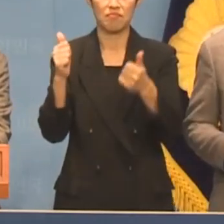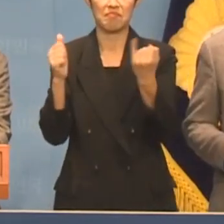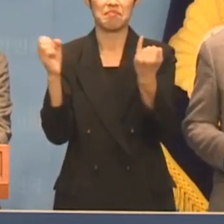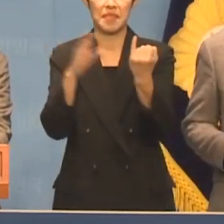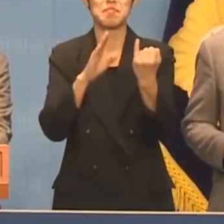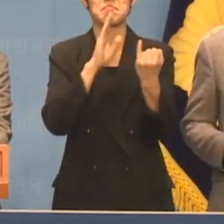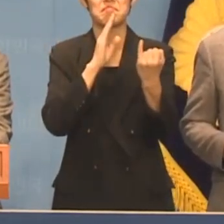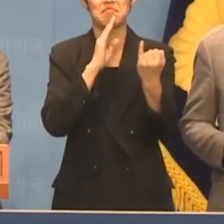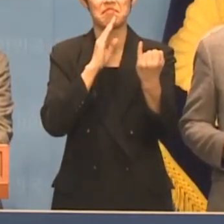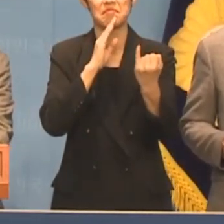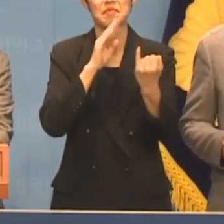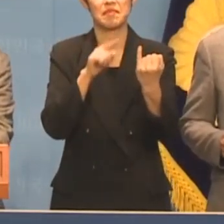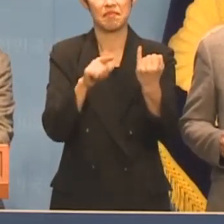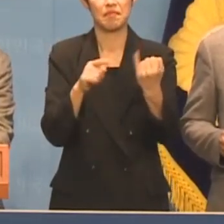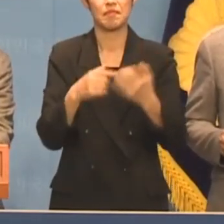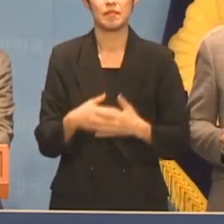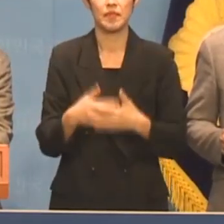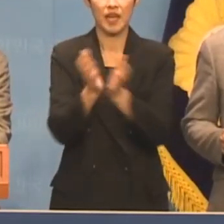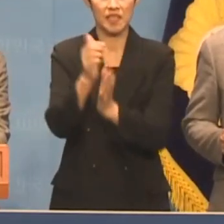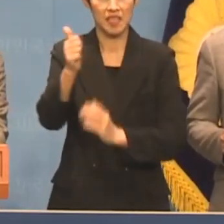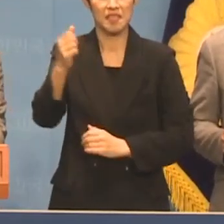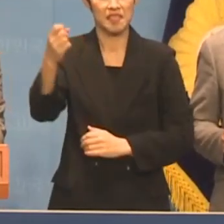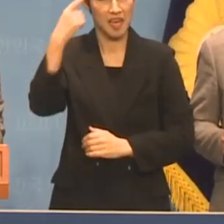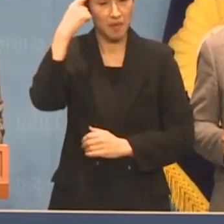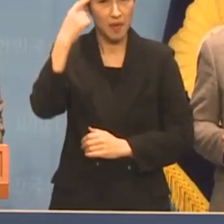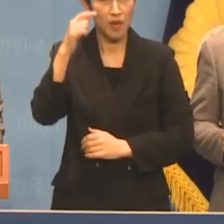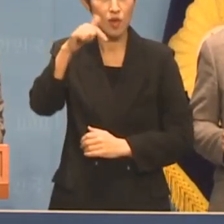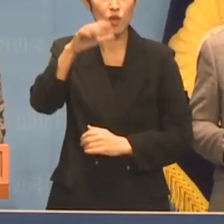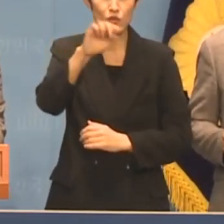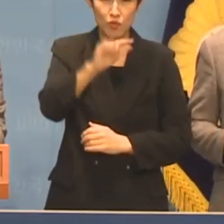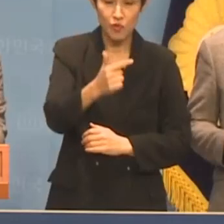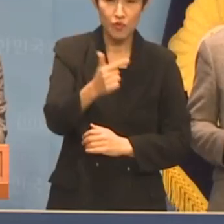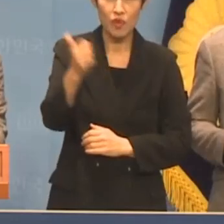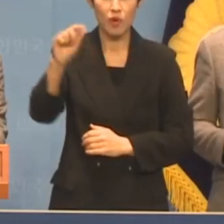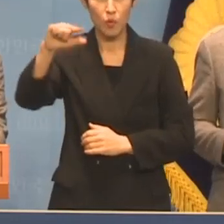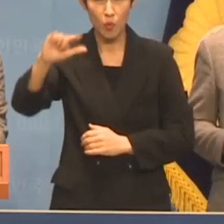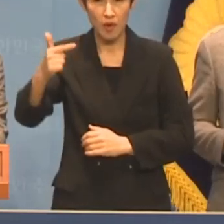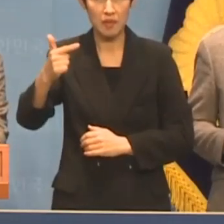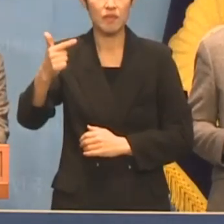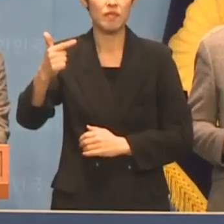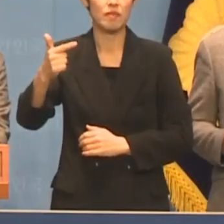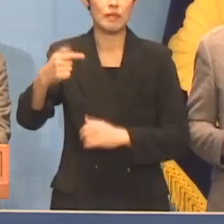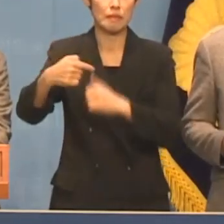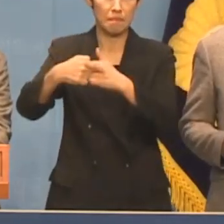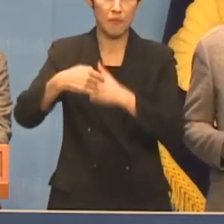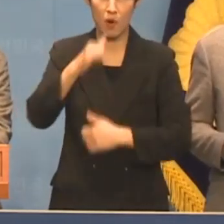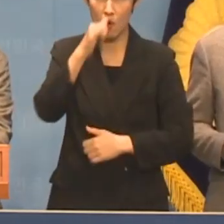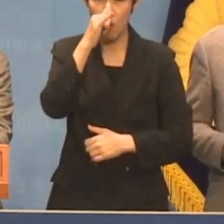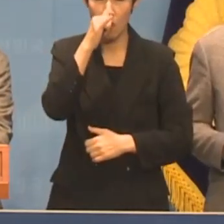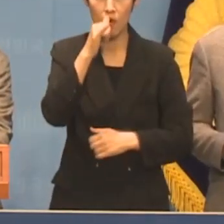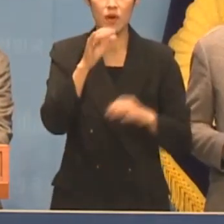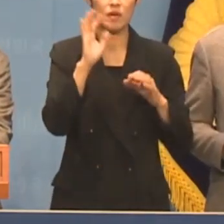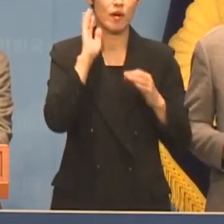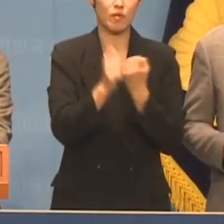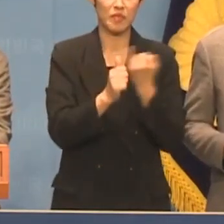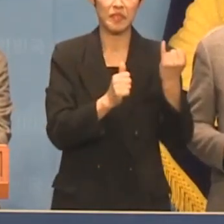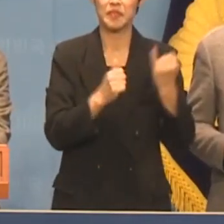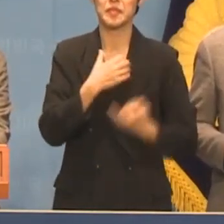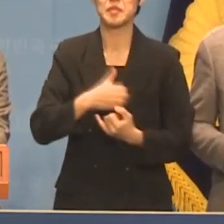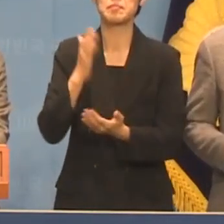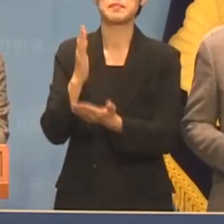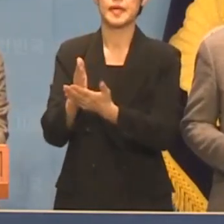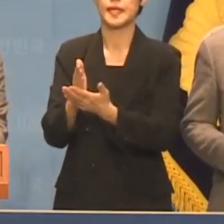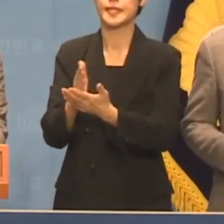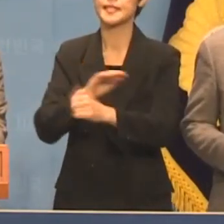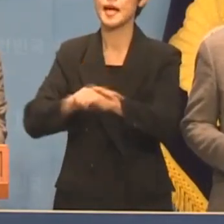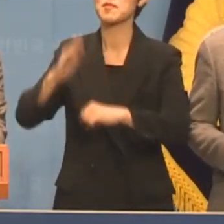당선인 뜻이라면서요? 라며 윤한홍, 권성동 의원이 압박했음을 시사하자 김건희는 걱정하지 마세요.